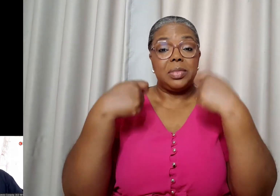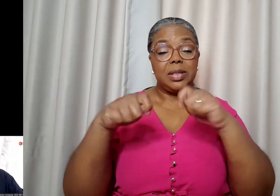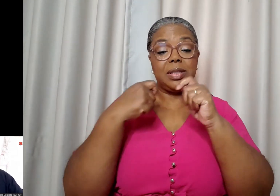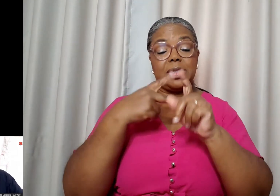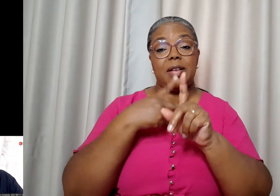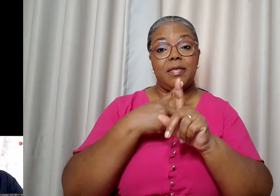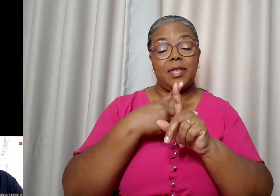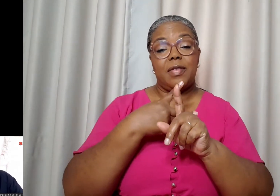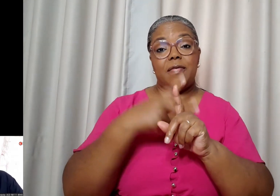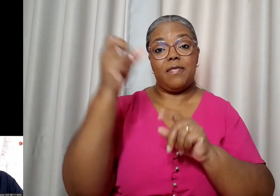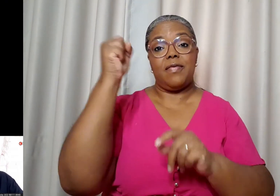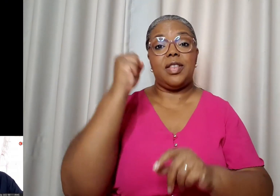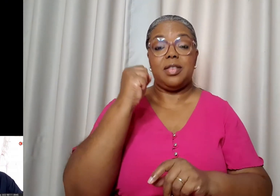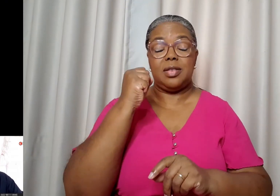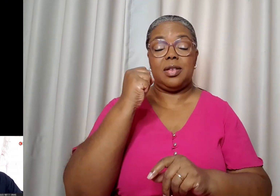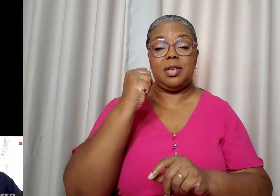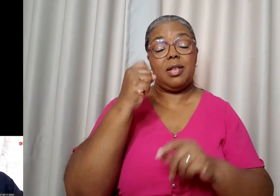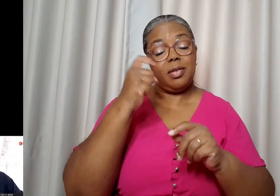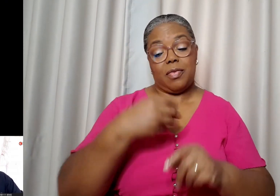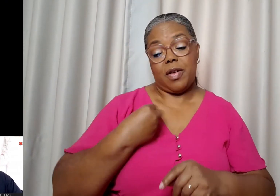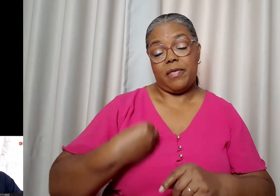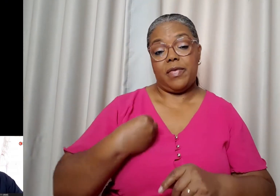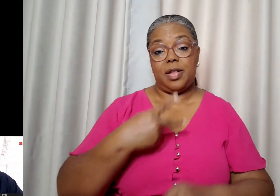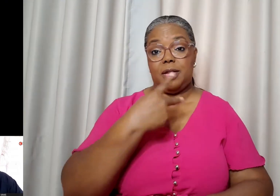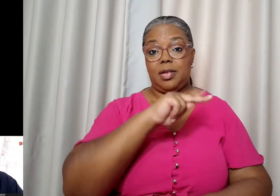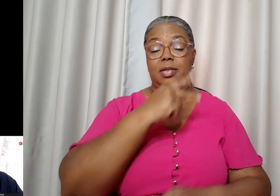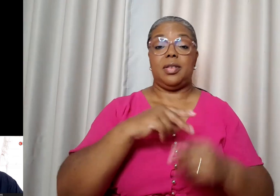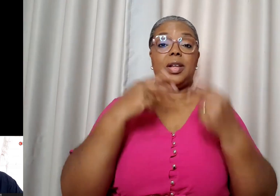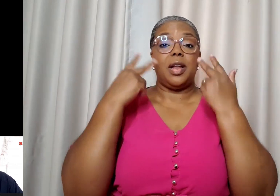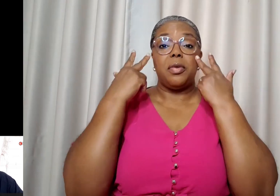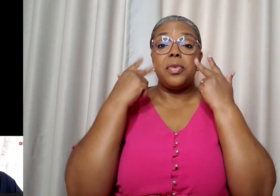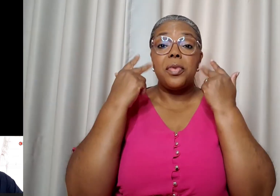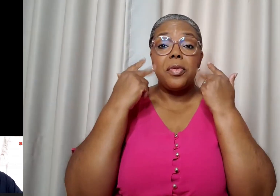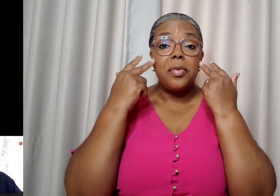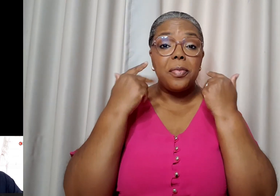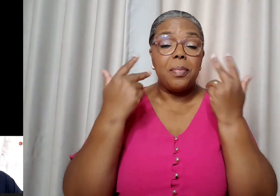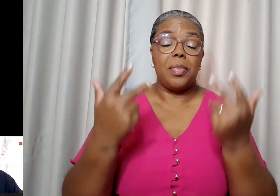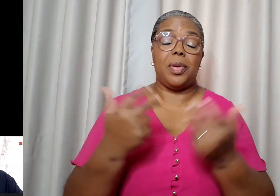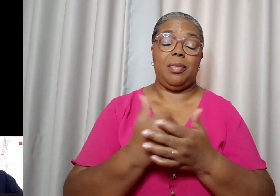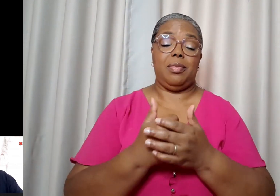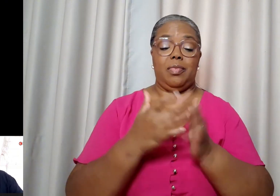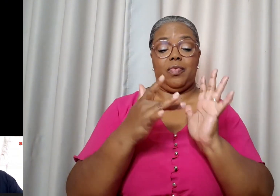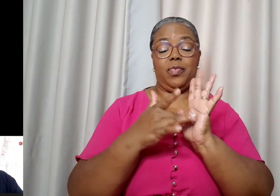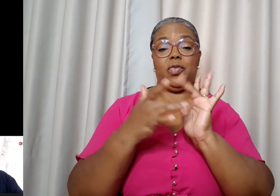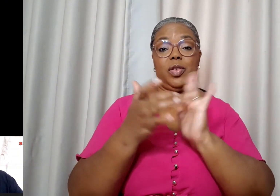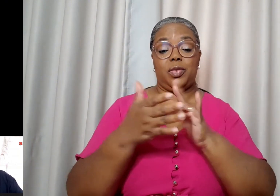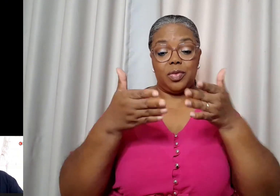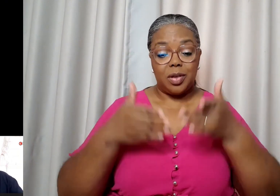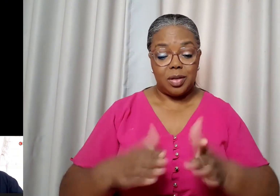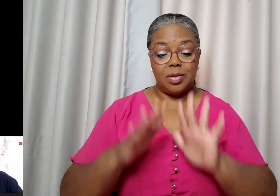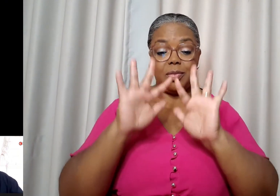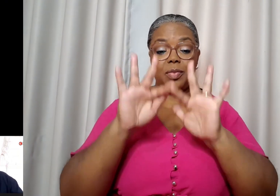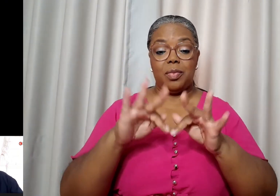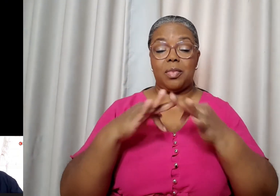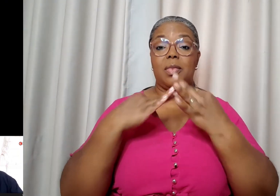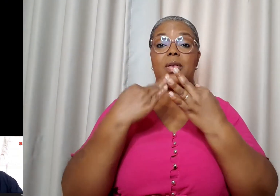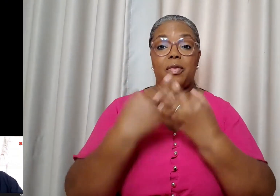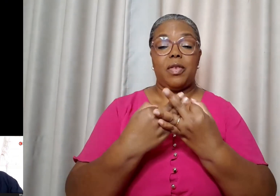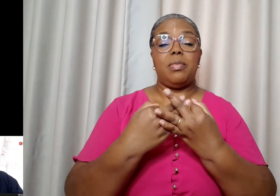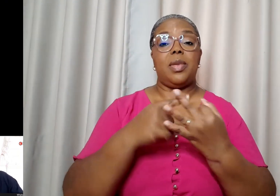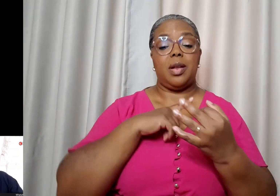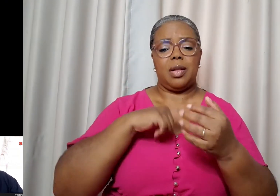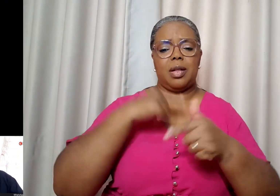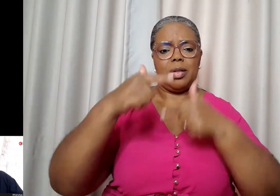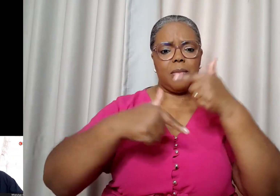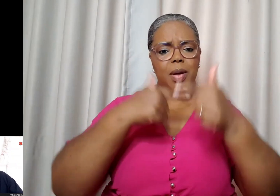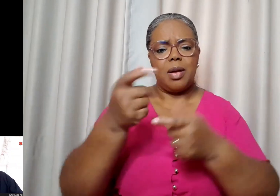É isso que você tem que entender. Ele nasceu de um lar de negócios. Ele via o pai dele